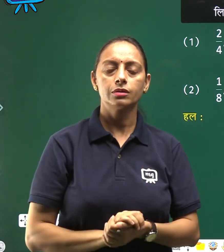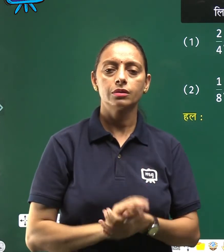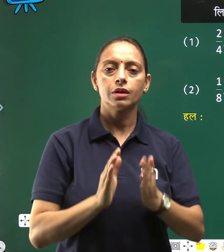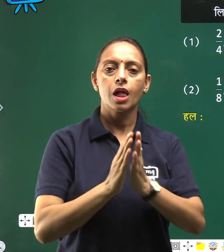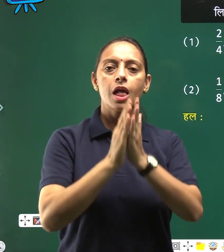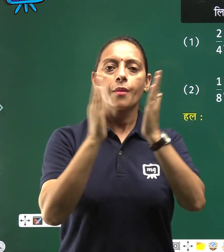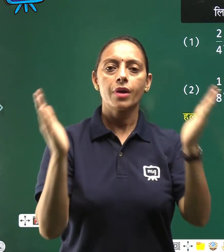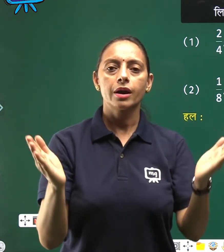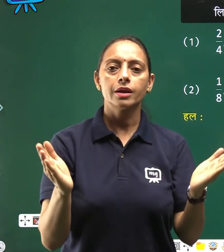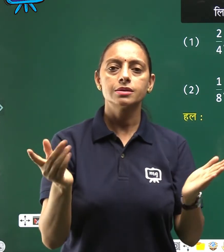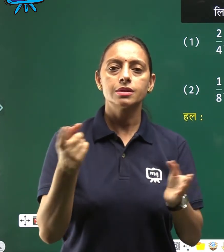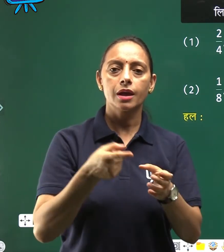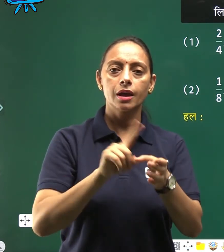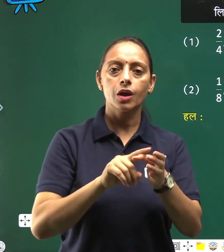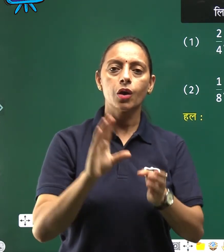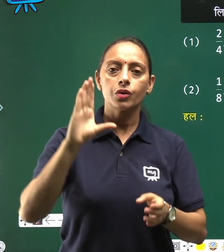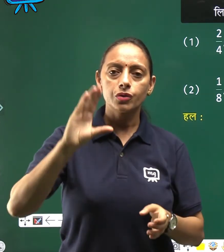बड़े से छोटे